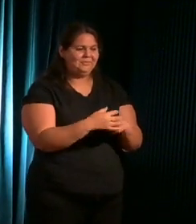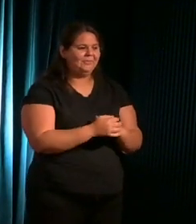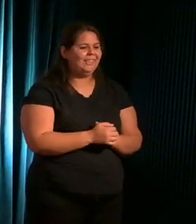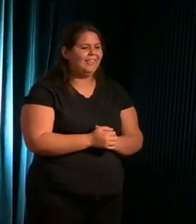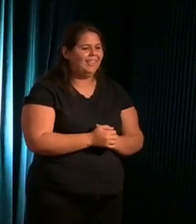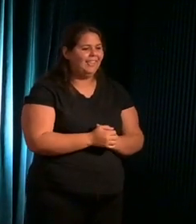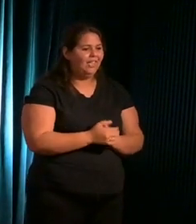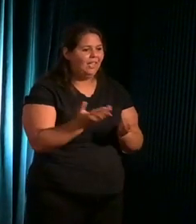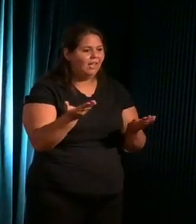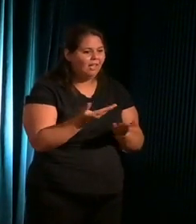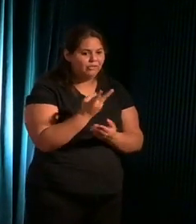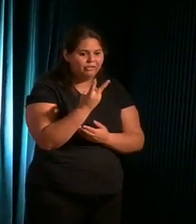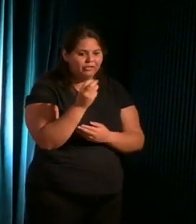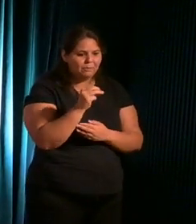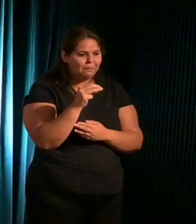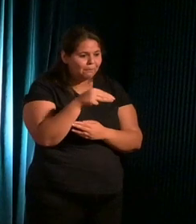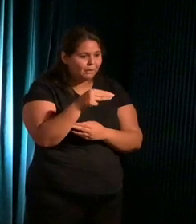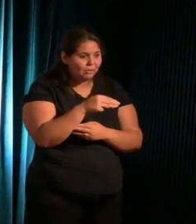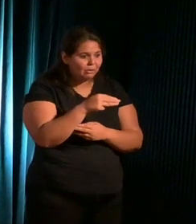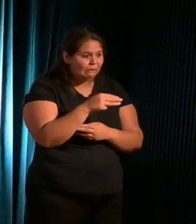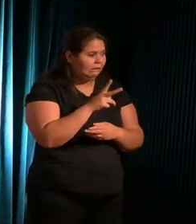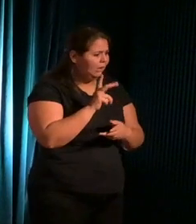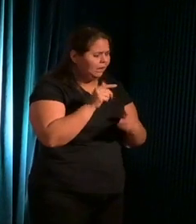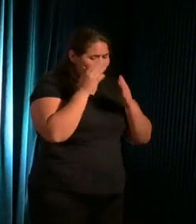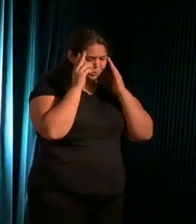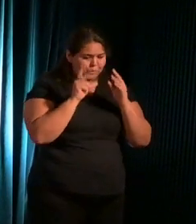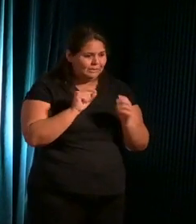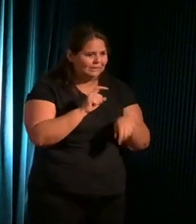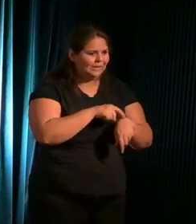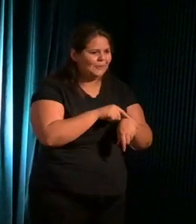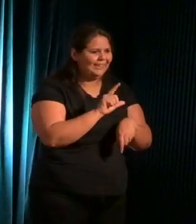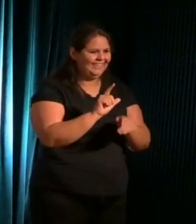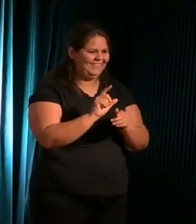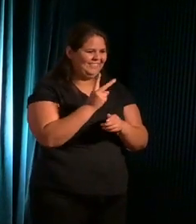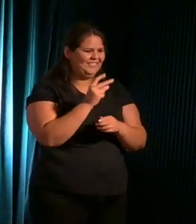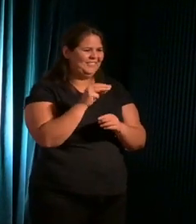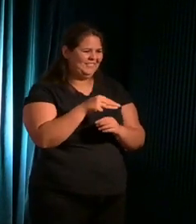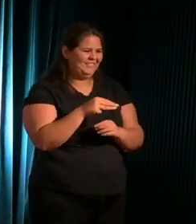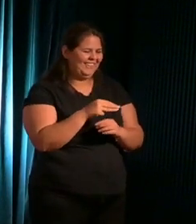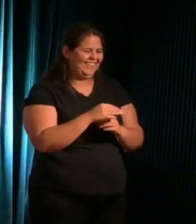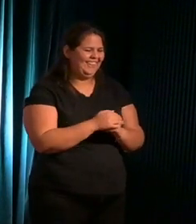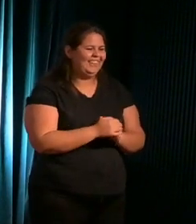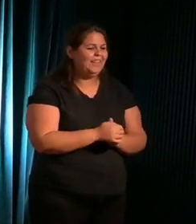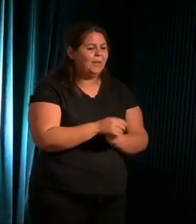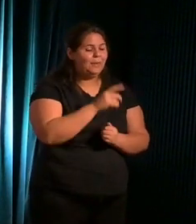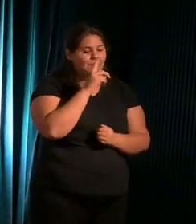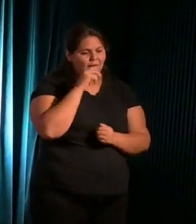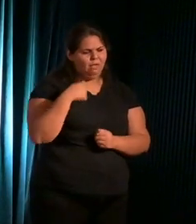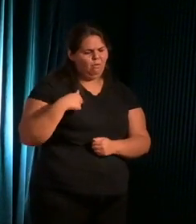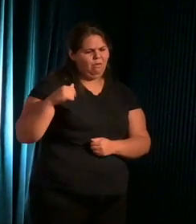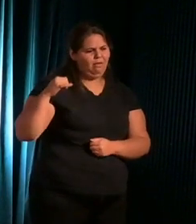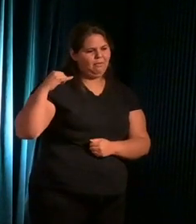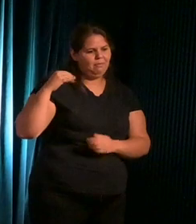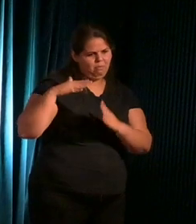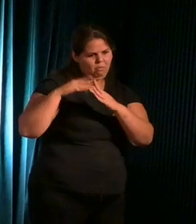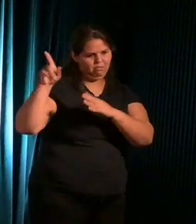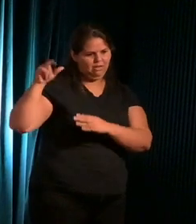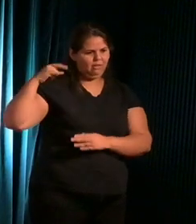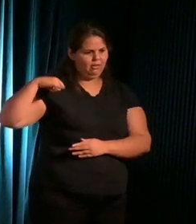E agora 20 minutos para mim é uma tragédia, porque eu sou realmente um carioca